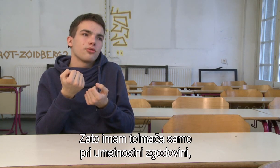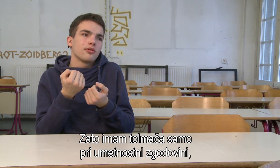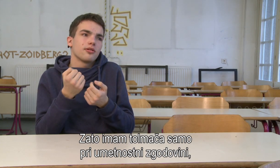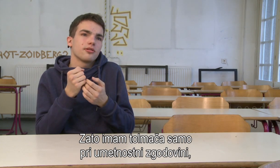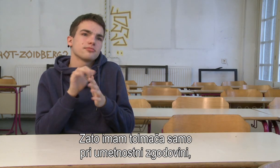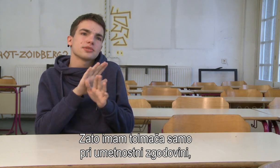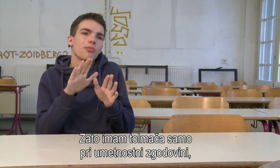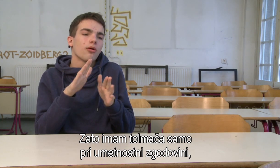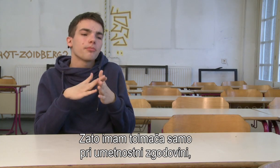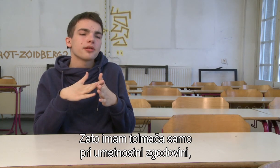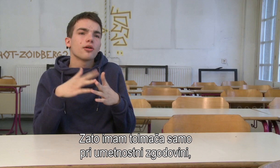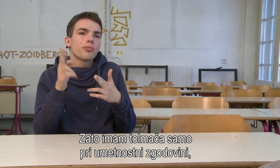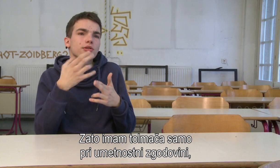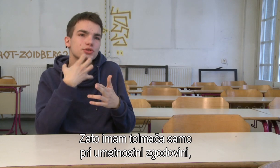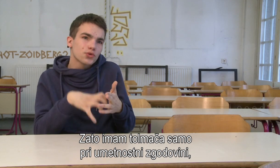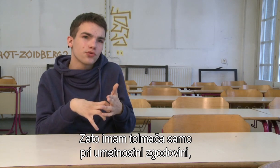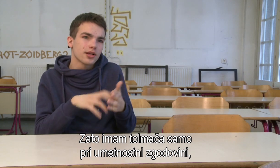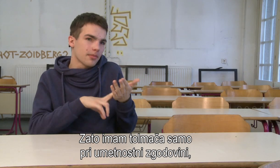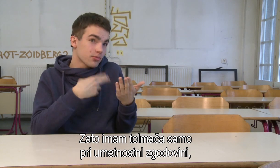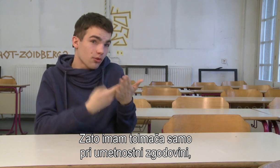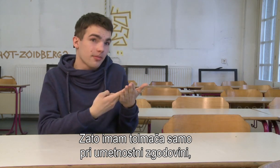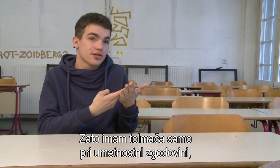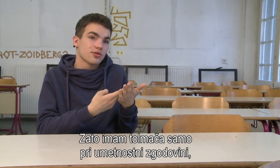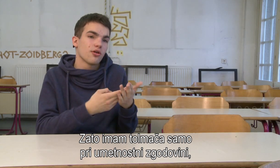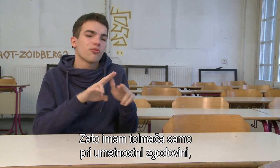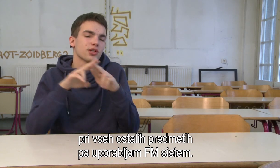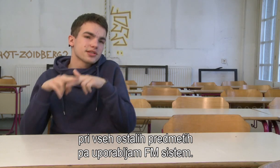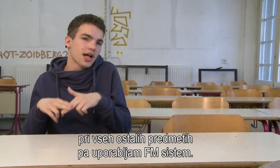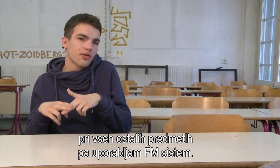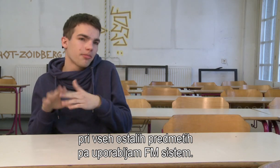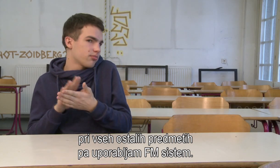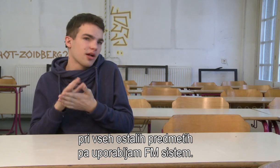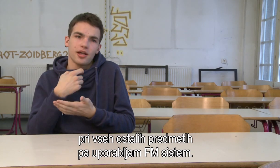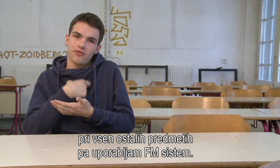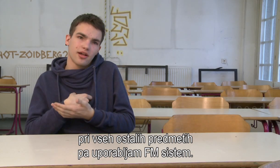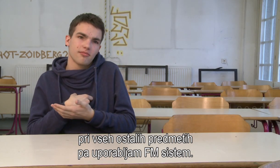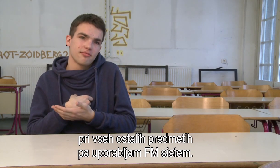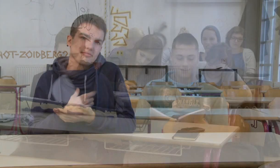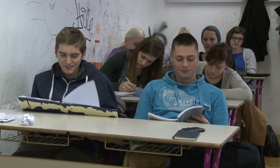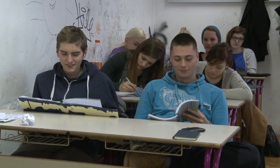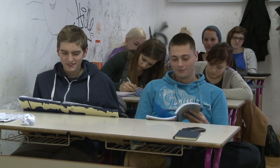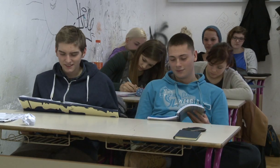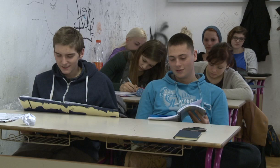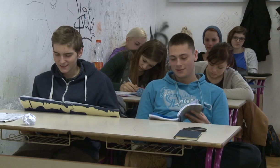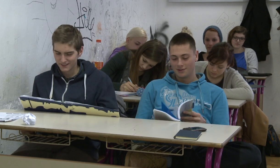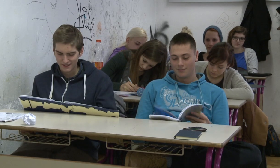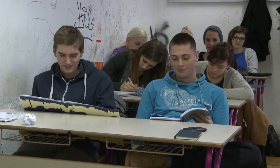Zato samo pri umetni zgodovini imam tolmača, vse ostalo pa uporabljam FM.